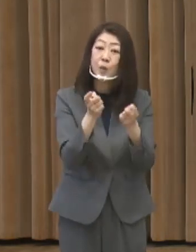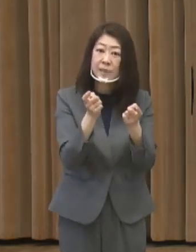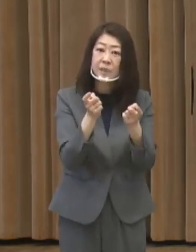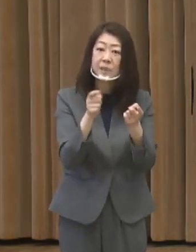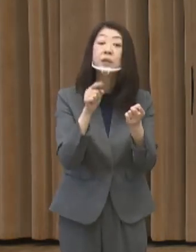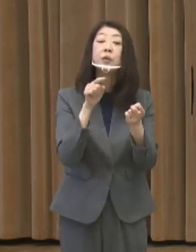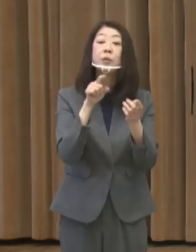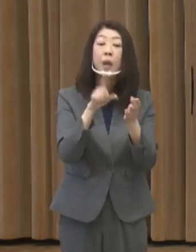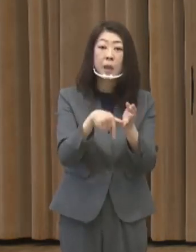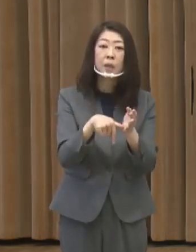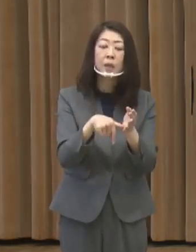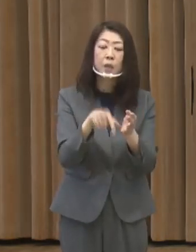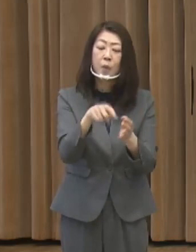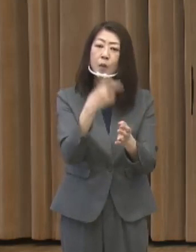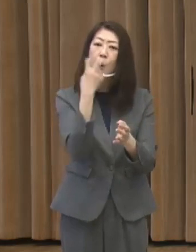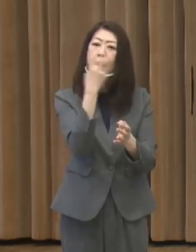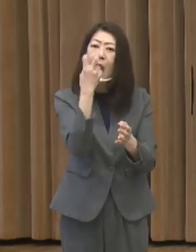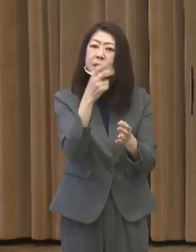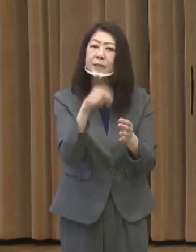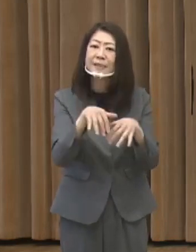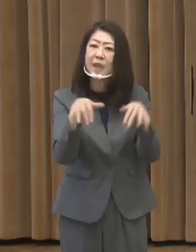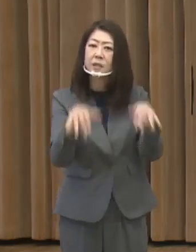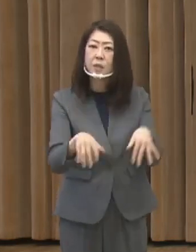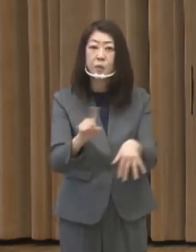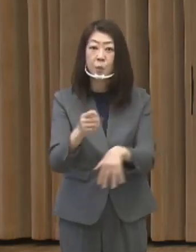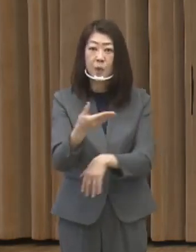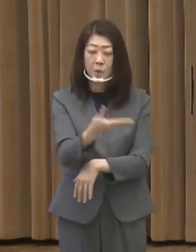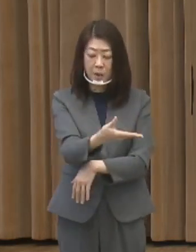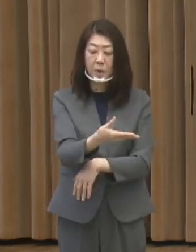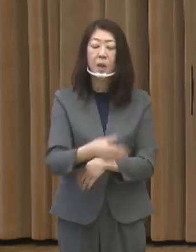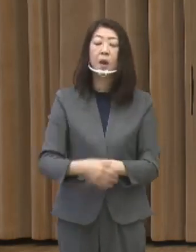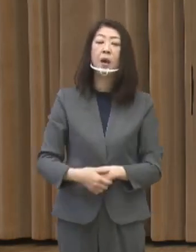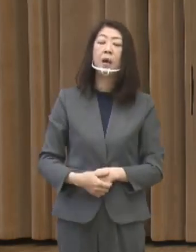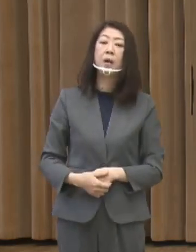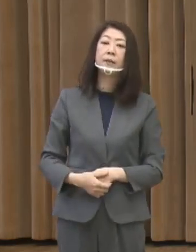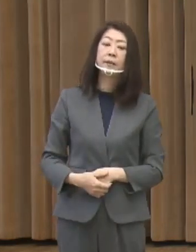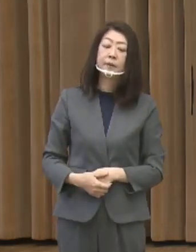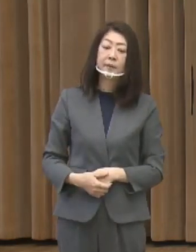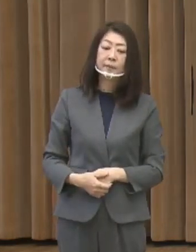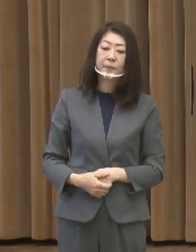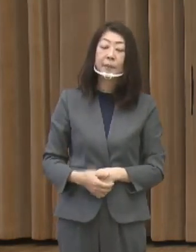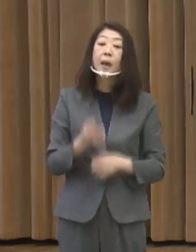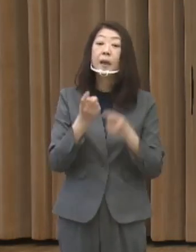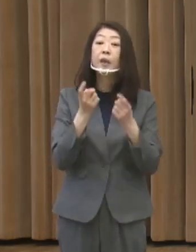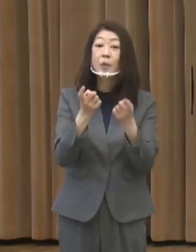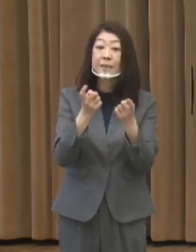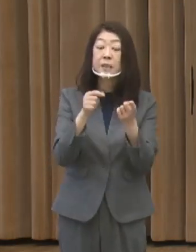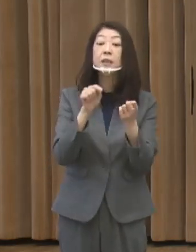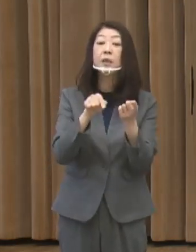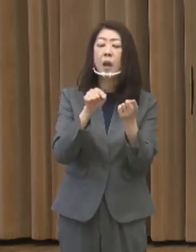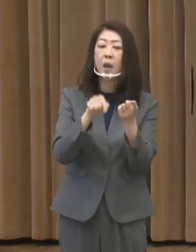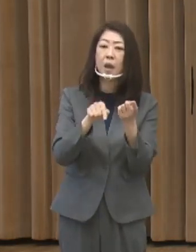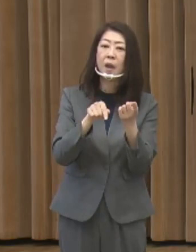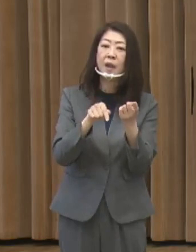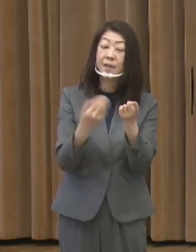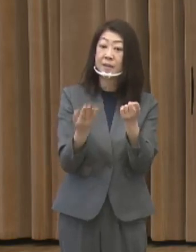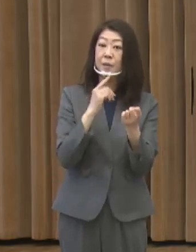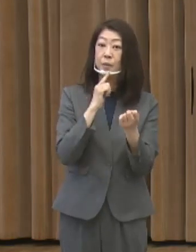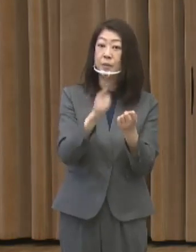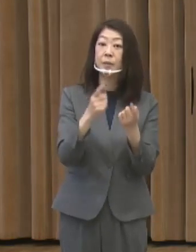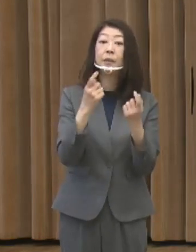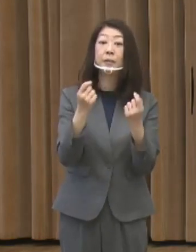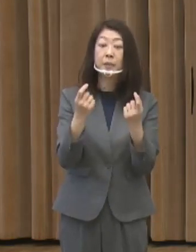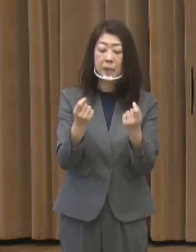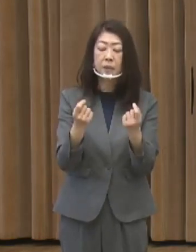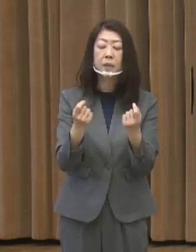るんですけれども、この監視体制というのはどのようになっているんでしょうか。はい、 イノシシにつきましては先ほど申し上げ